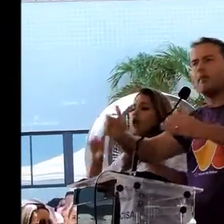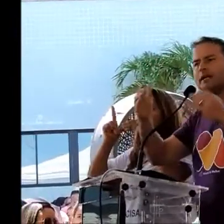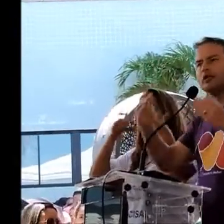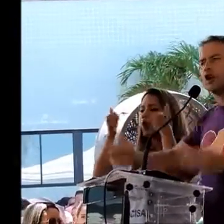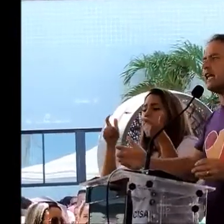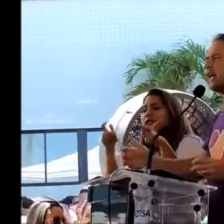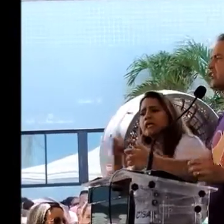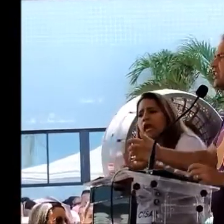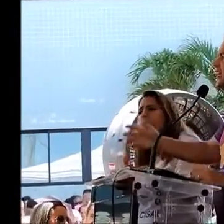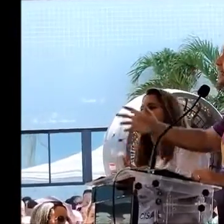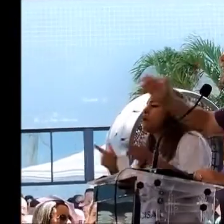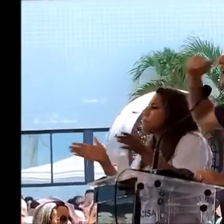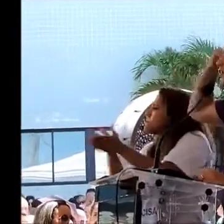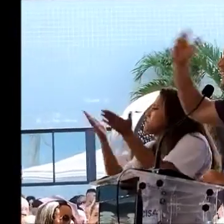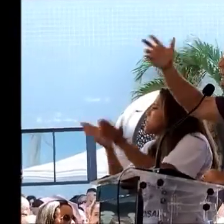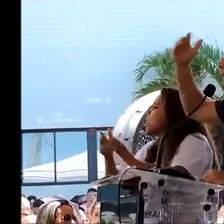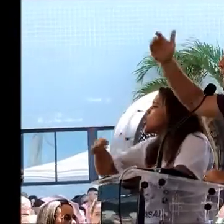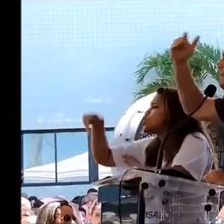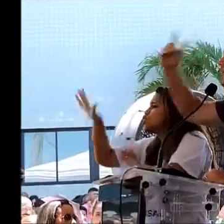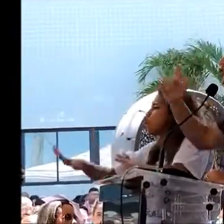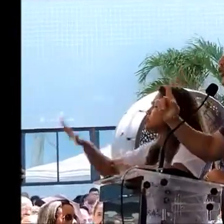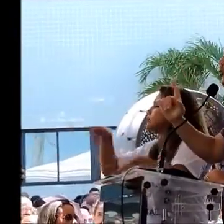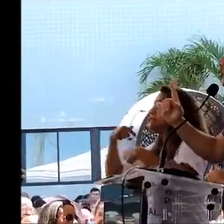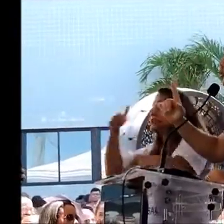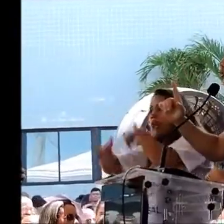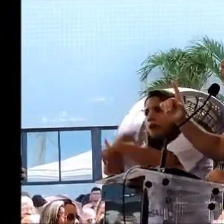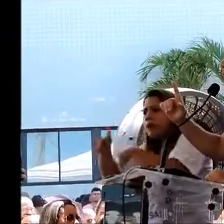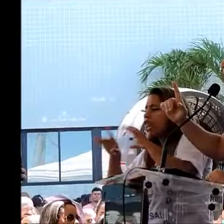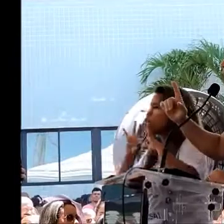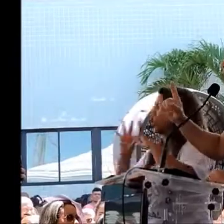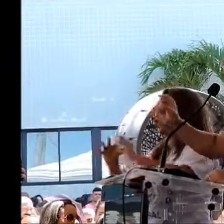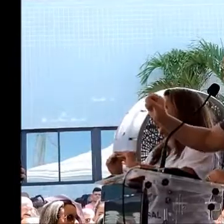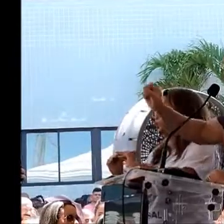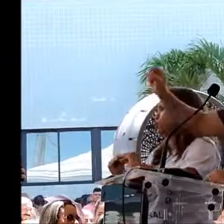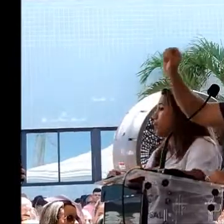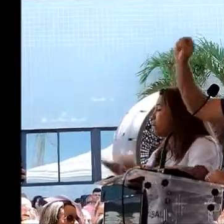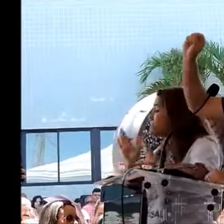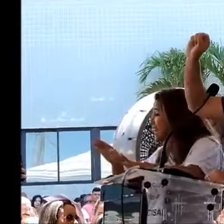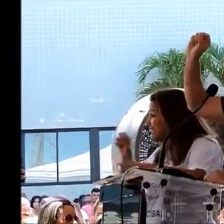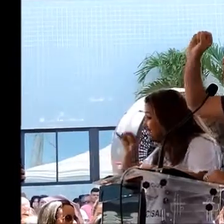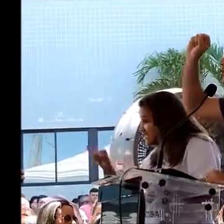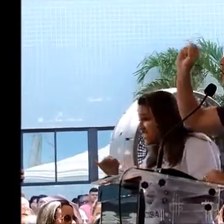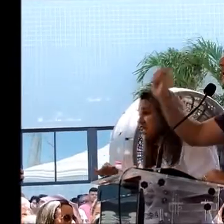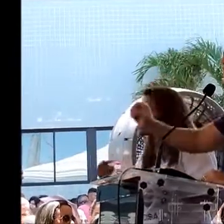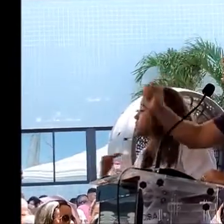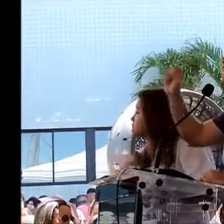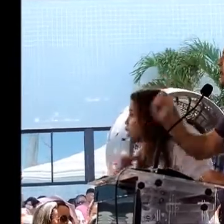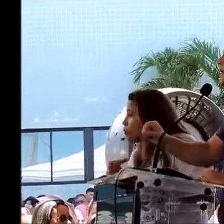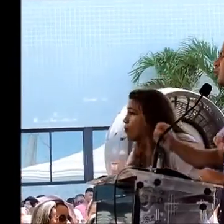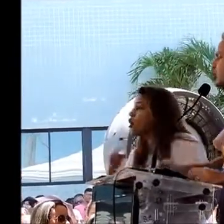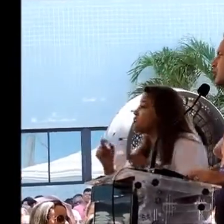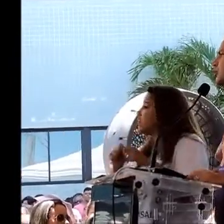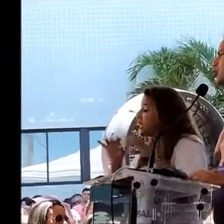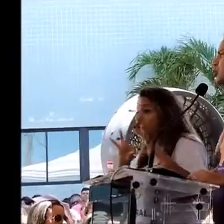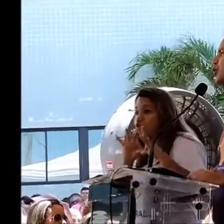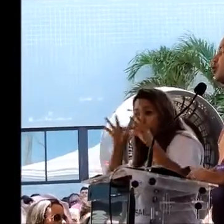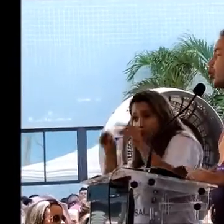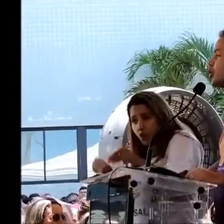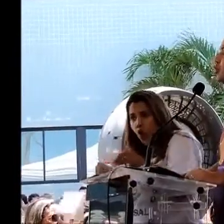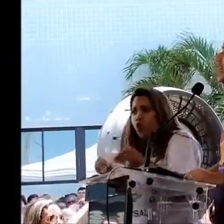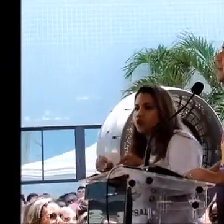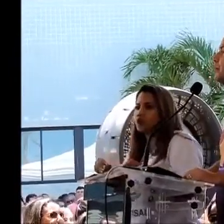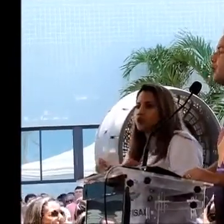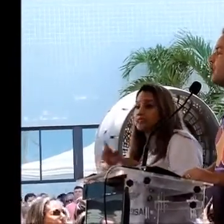pequeno e pobre do Nordeste deve trabalhar para todo mundo, mas se não quis, não puder fazer para todo